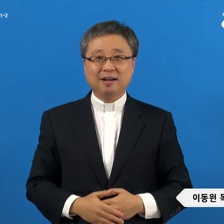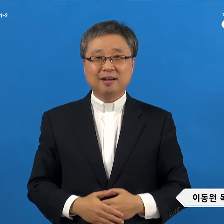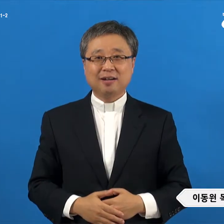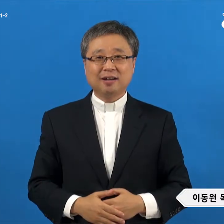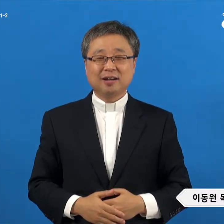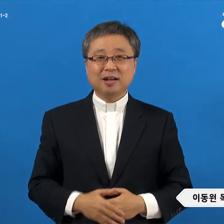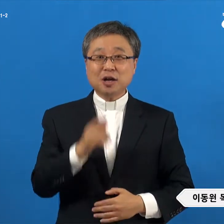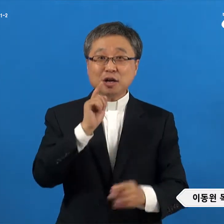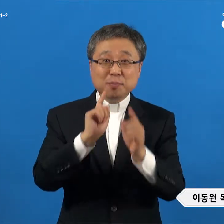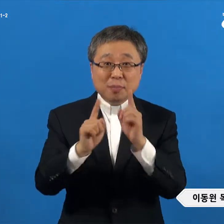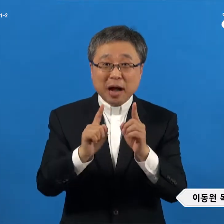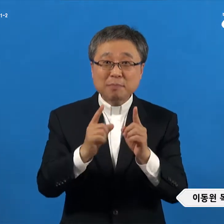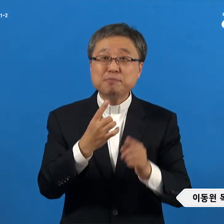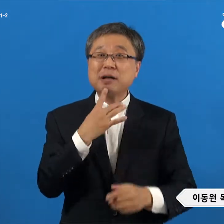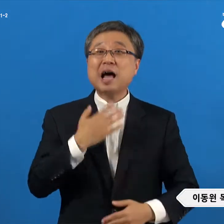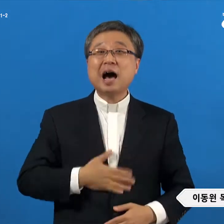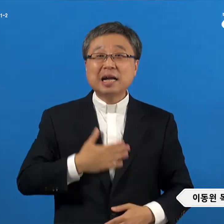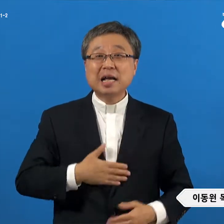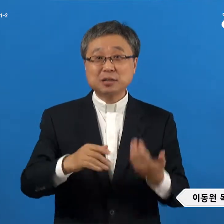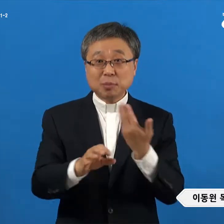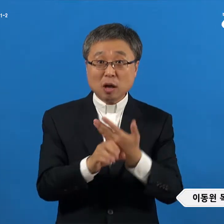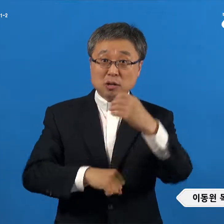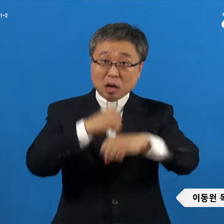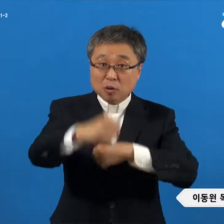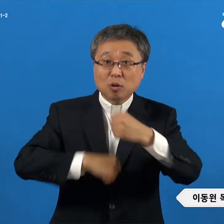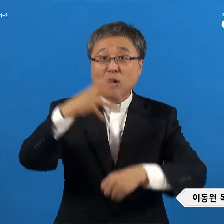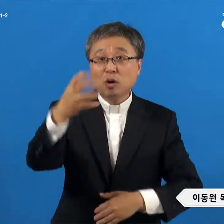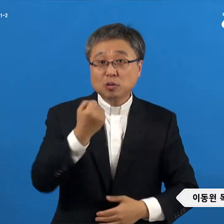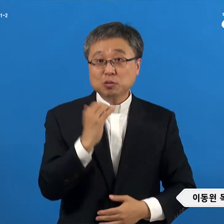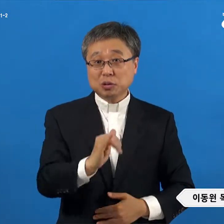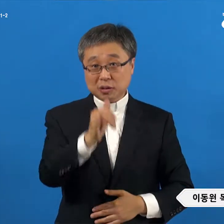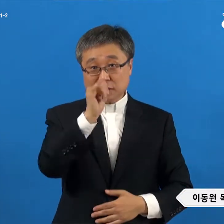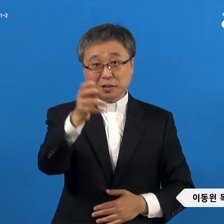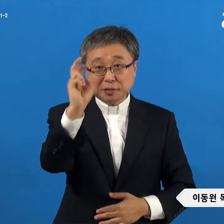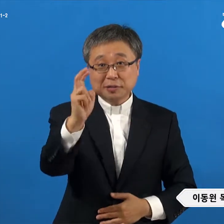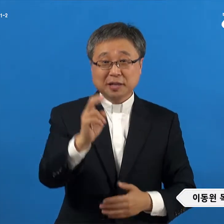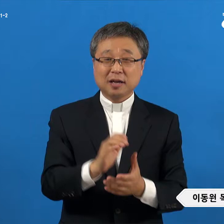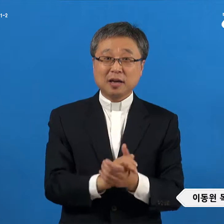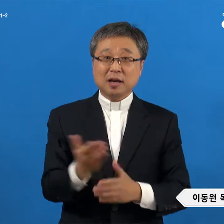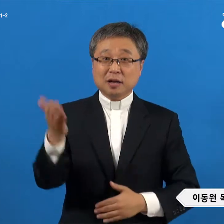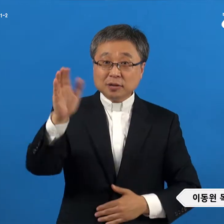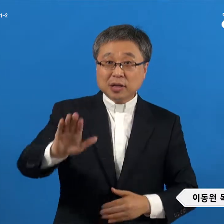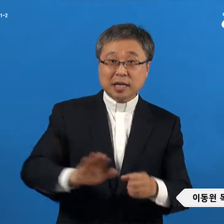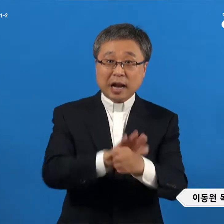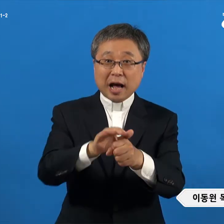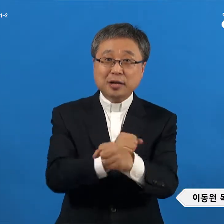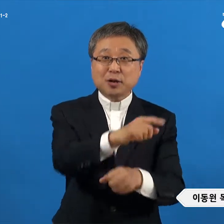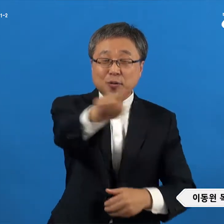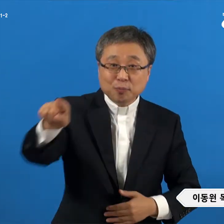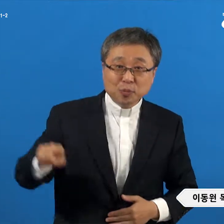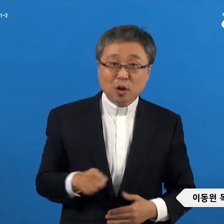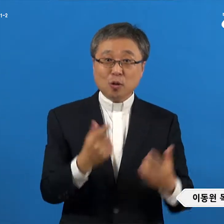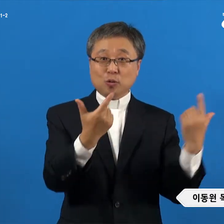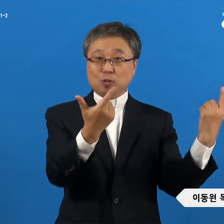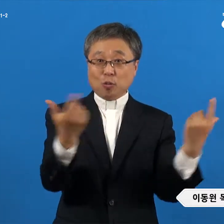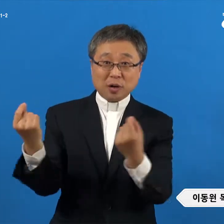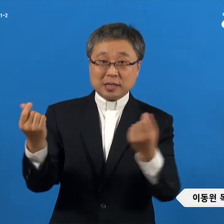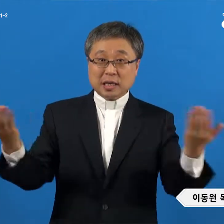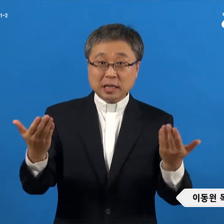그것만 알았으면 그는 자유를 얻을 수가 있는데. 그런데 사랑하는 여러분, 동일한 사건이 이 땅에서 일어나고 있다는